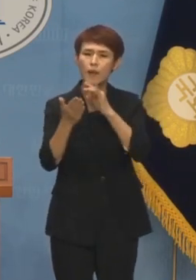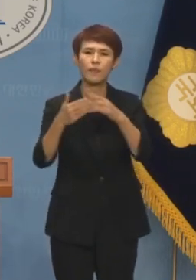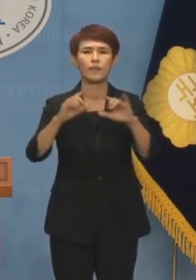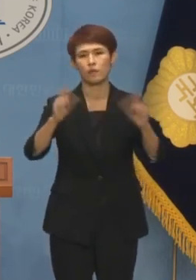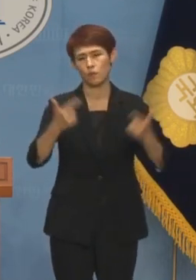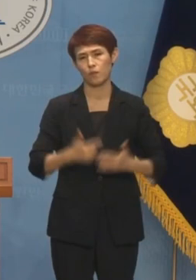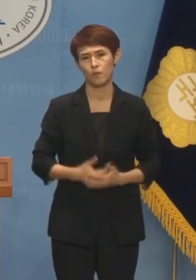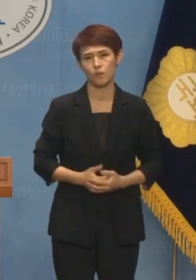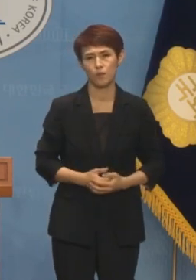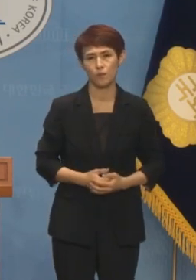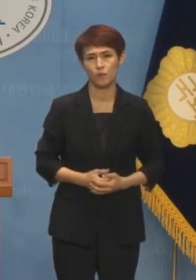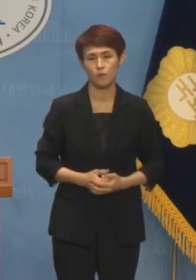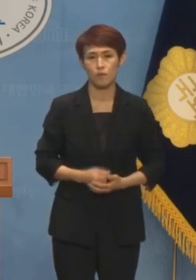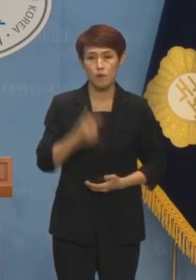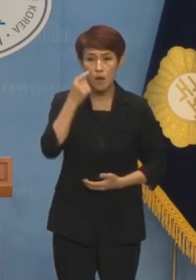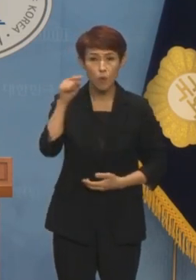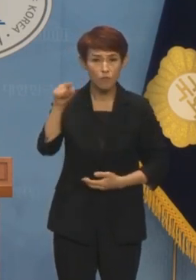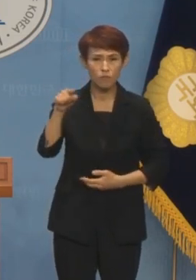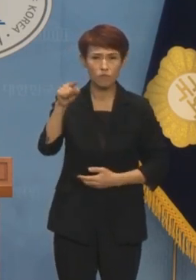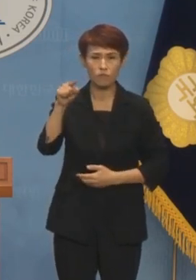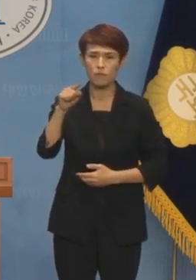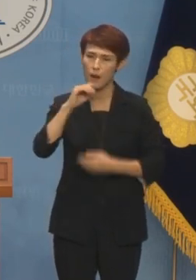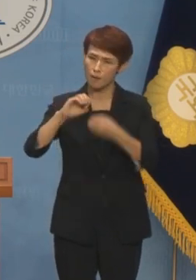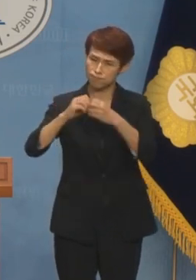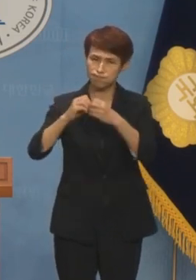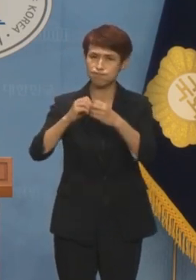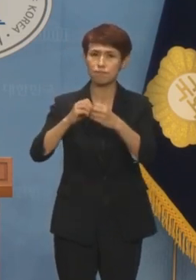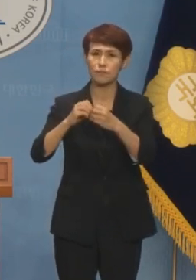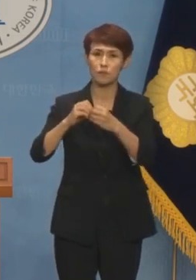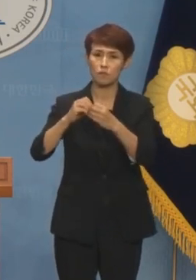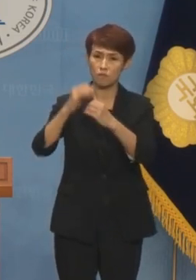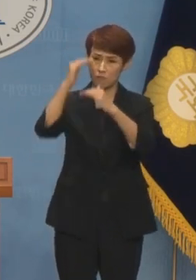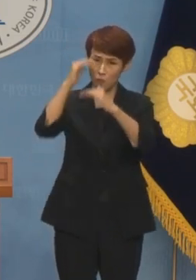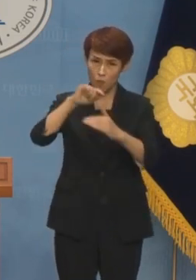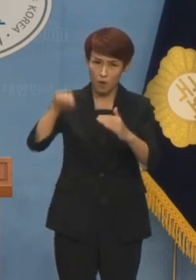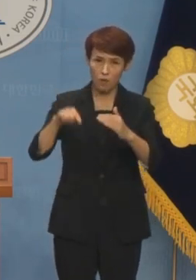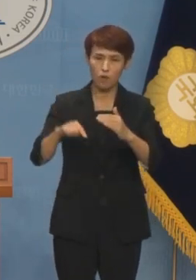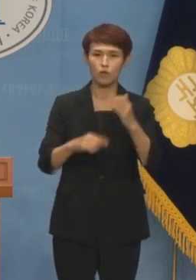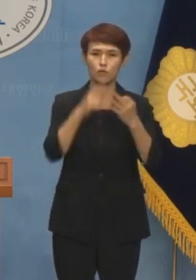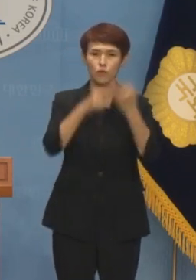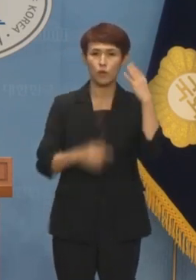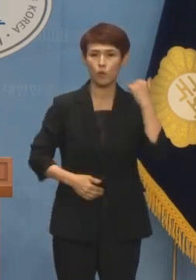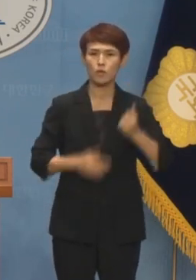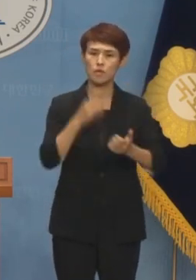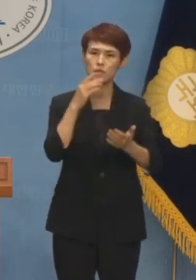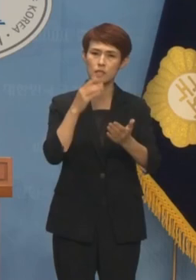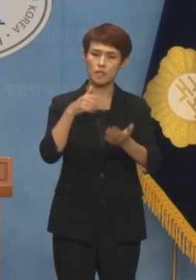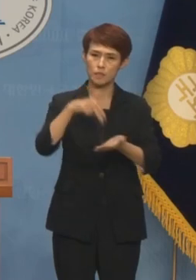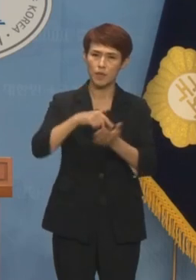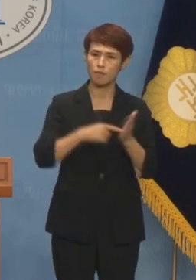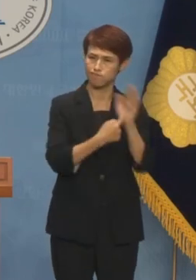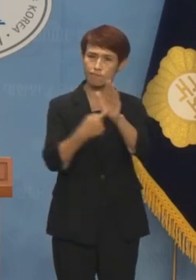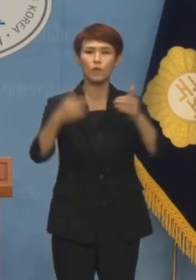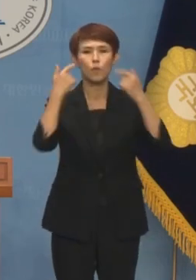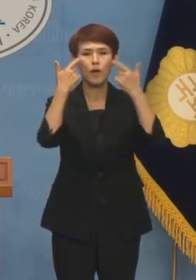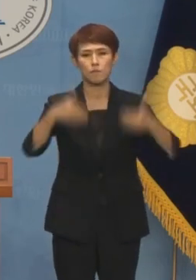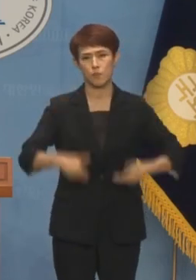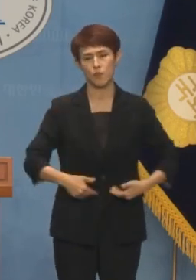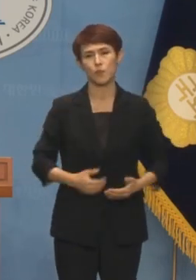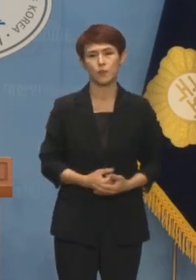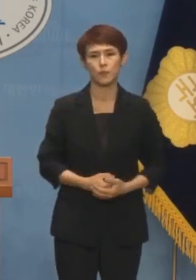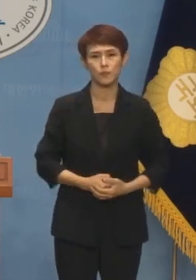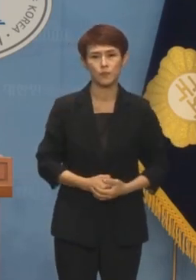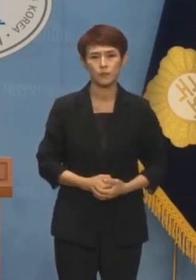아닙니다. 일본의 역사 왜곡 도발에 대해 윤석열 대통령의 입장을 단호하게 내놔야 할